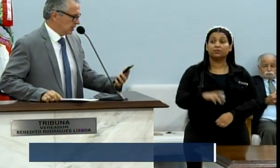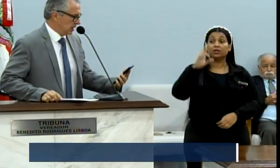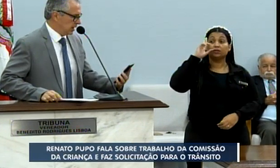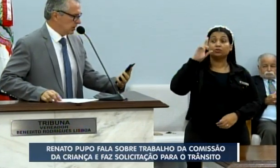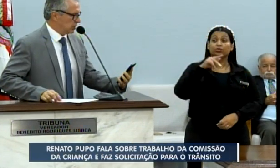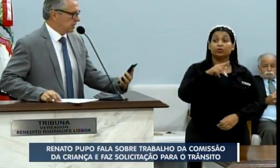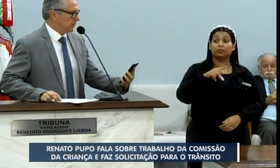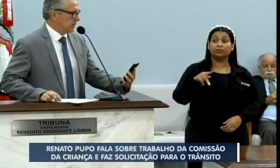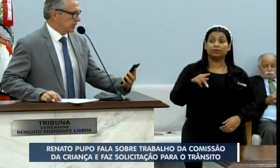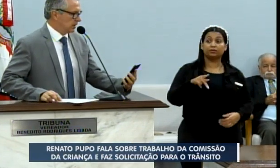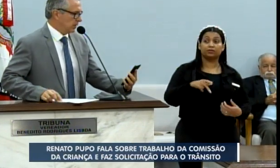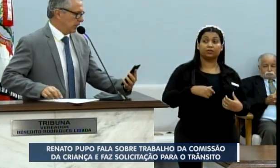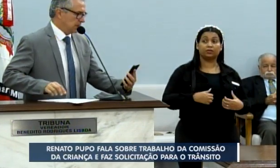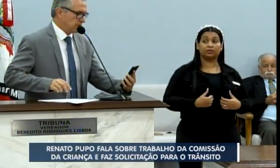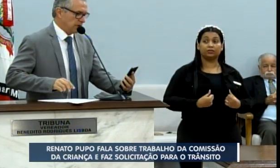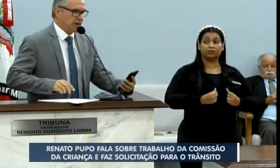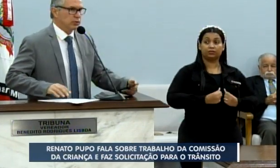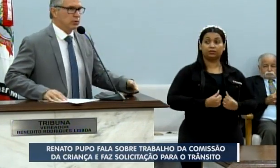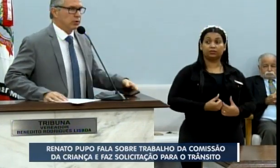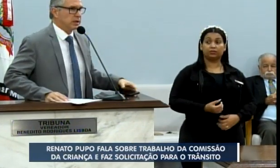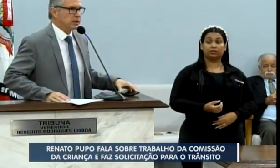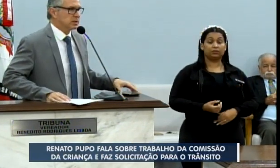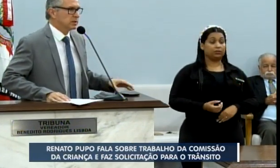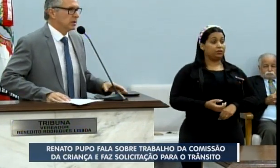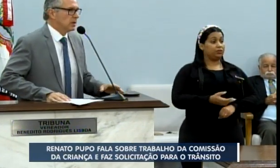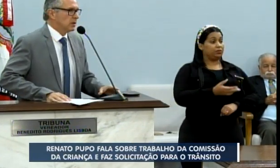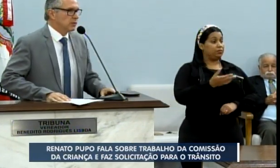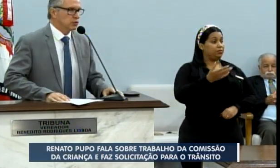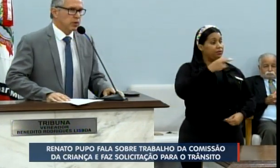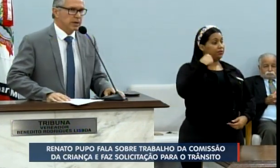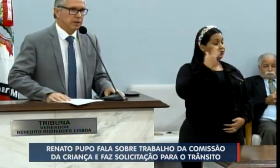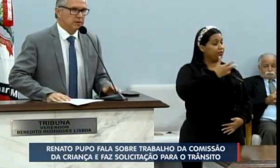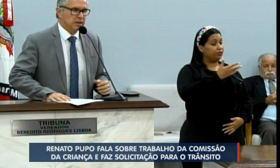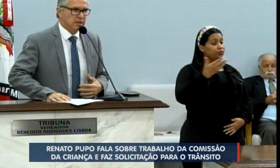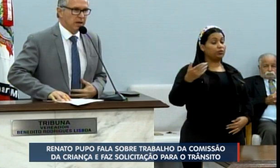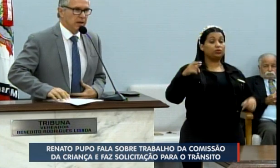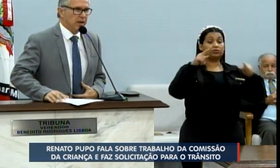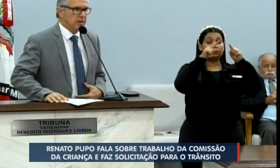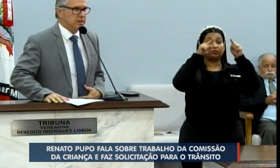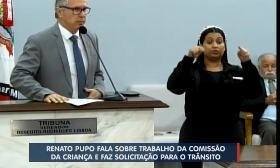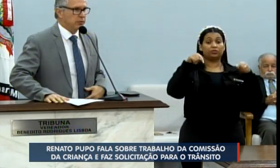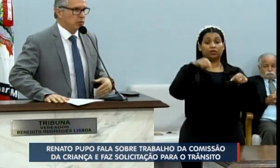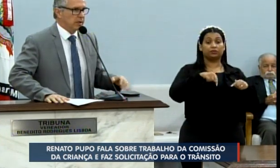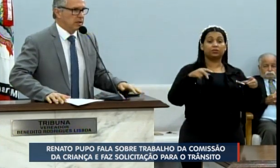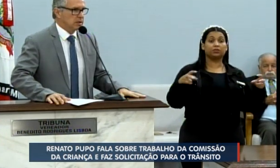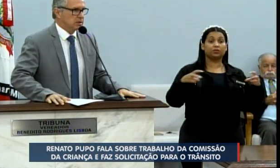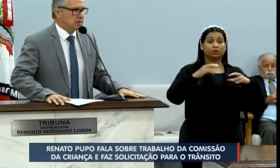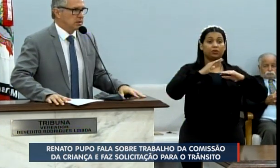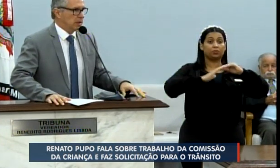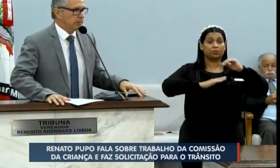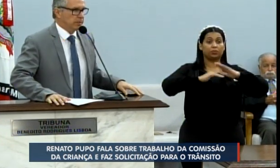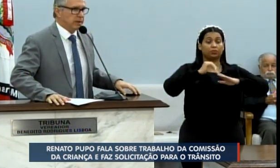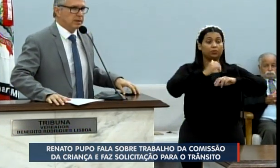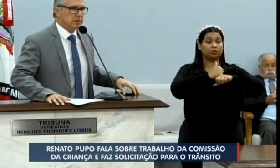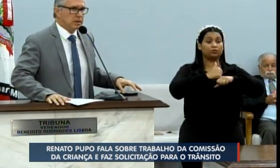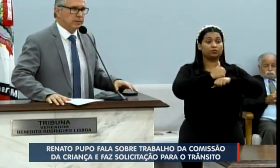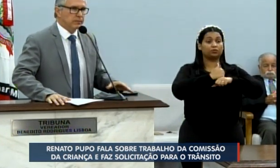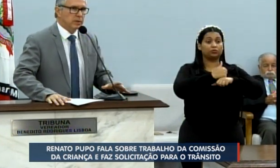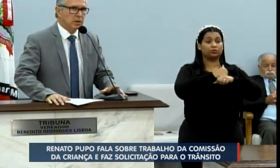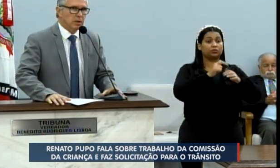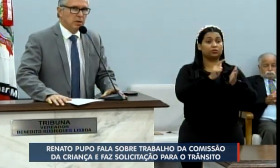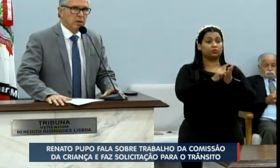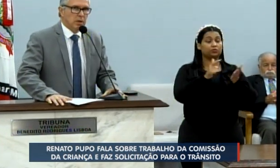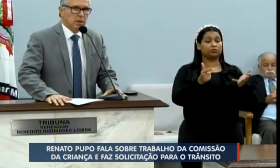Senhor presidente, demais vereadores, funcionários desta casa, profissionais da